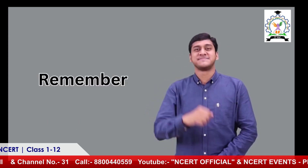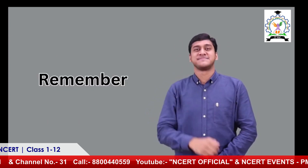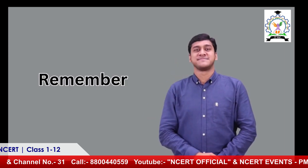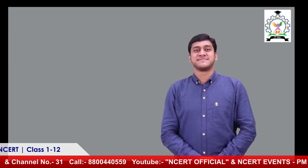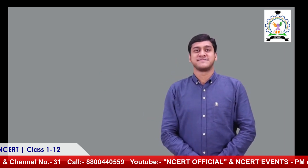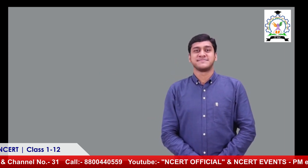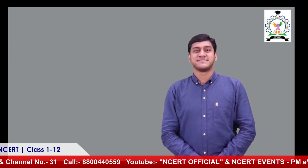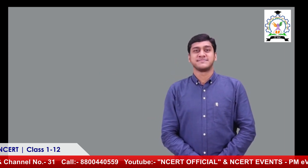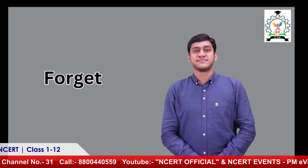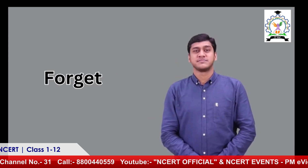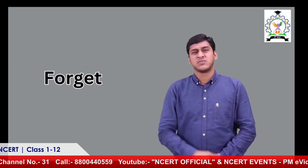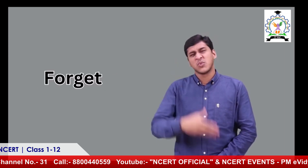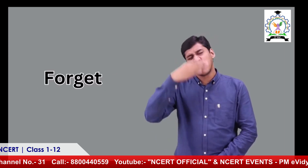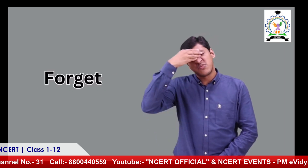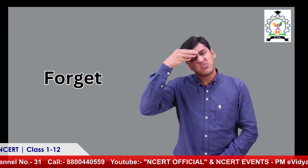याद रखना,